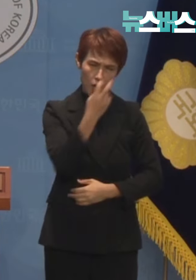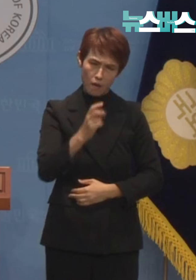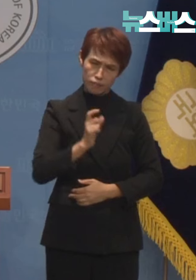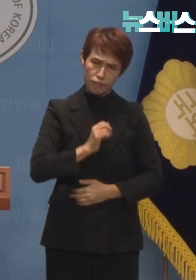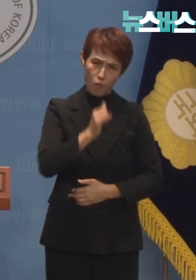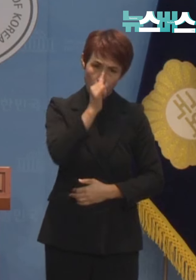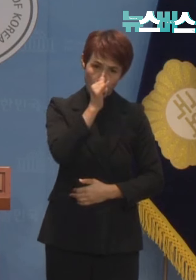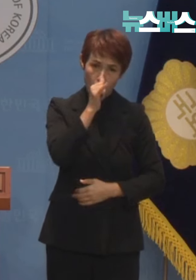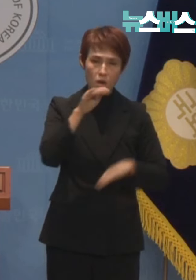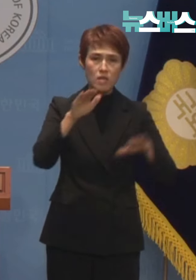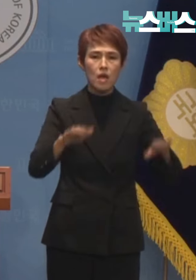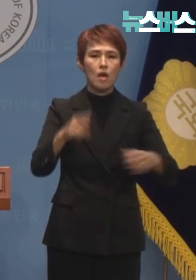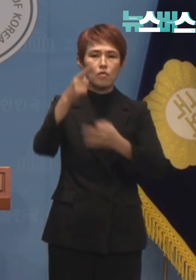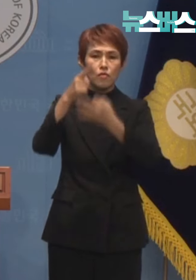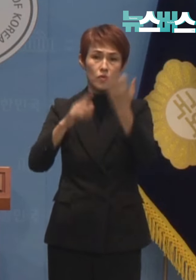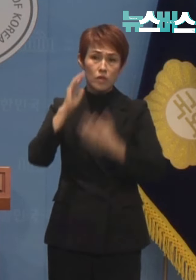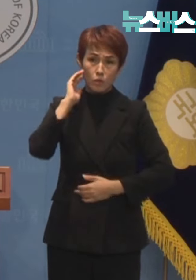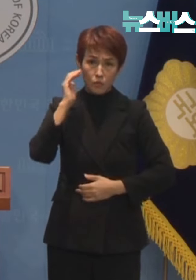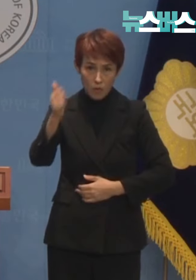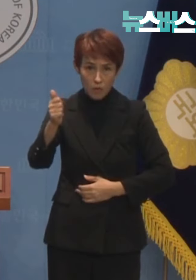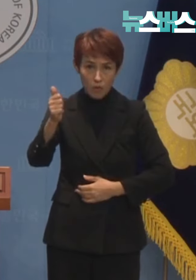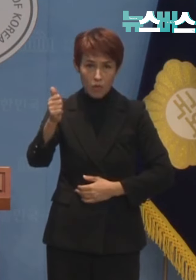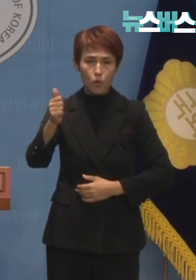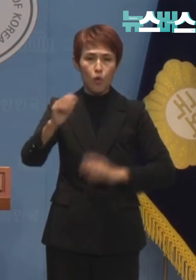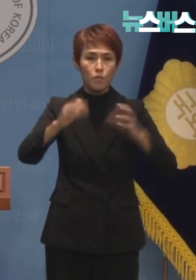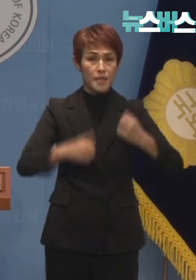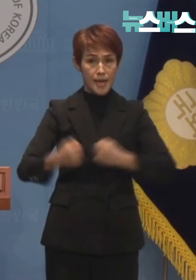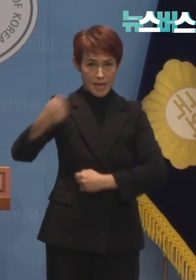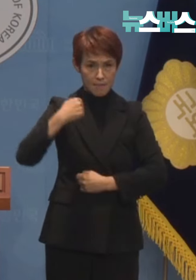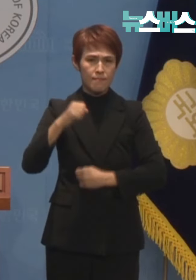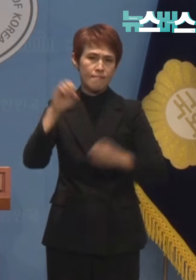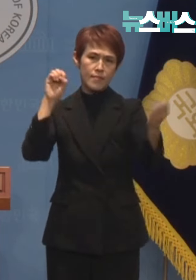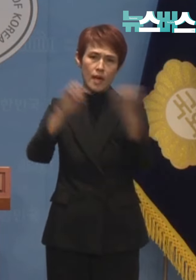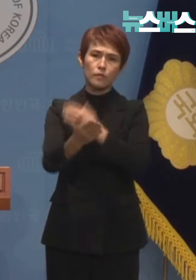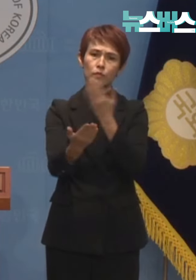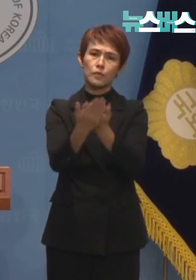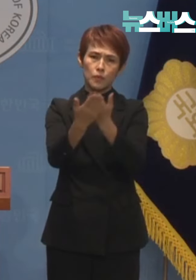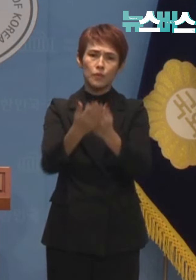이제 윤석열 대통령과 국민의힘이 답해야 할